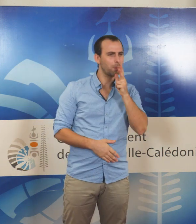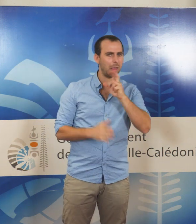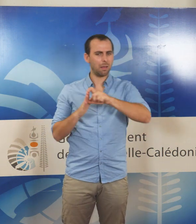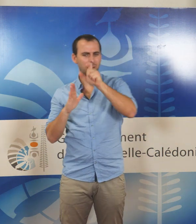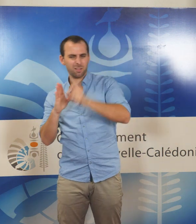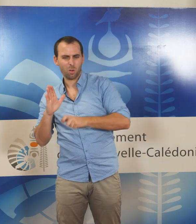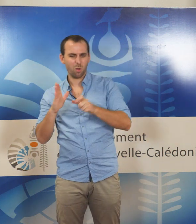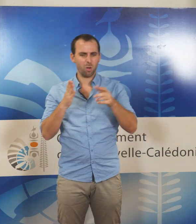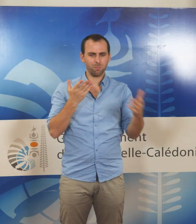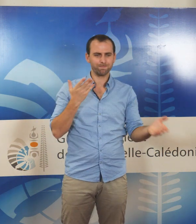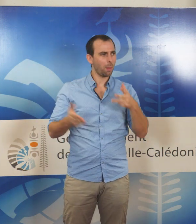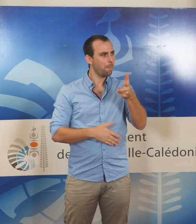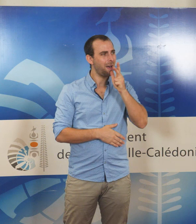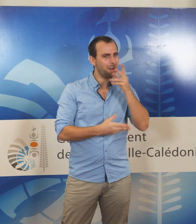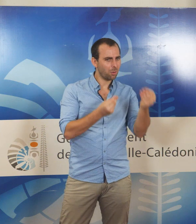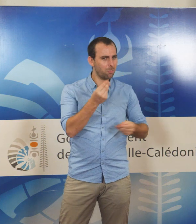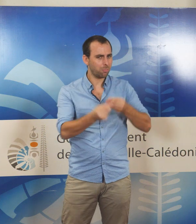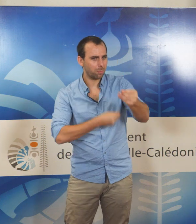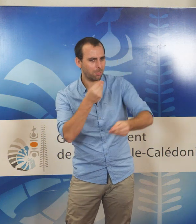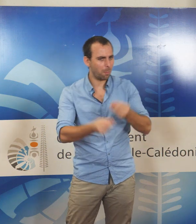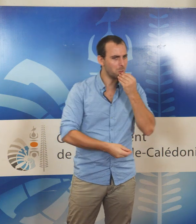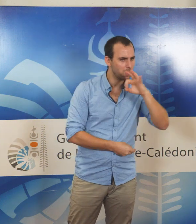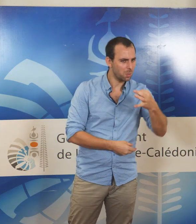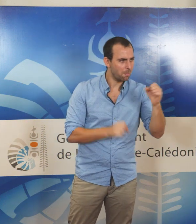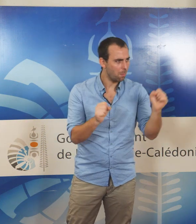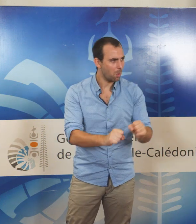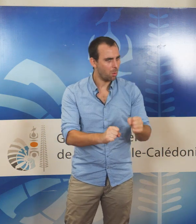Est-ce qu'un bar peut servir à manger? Est-ce que, enfin, vous voyez,